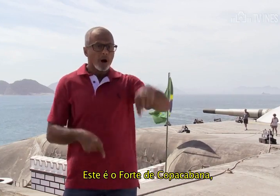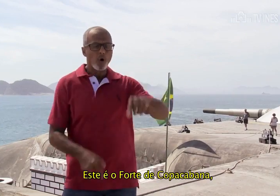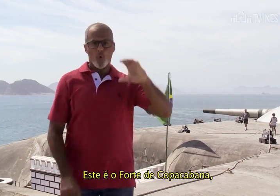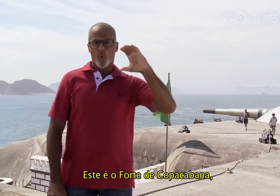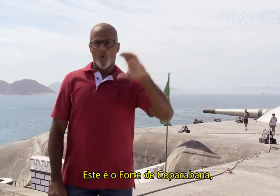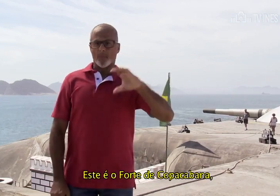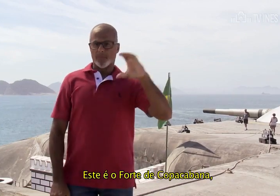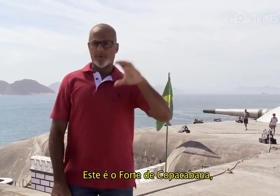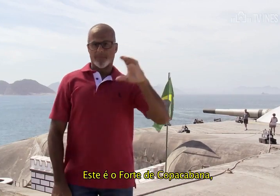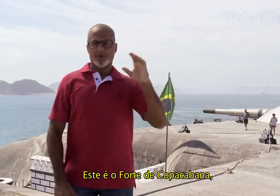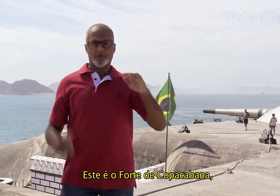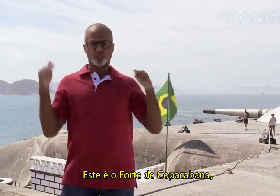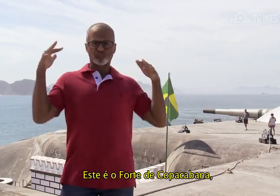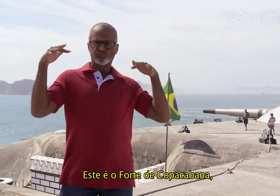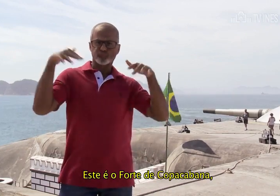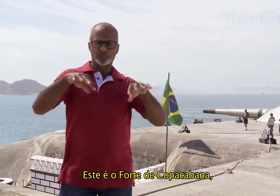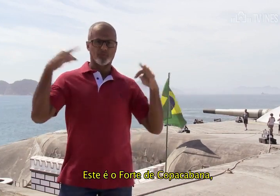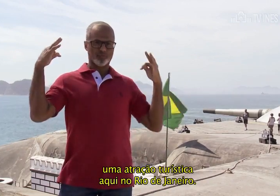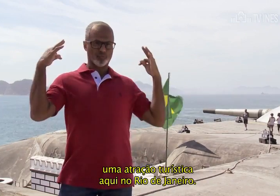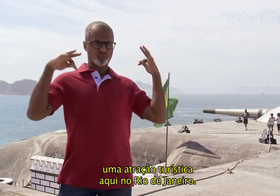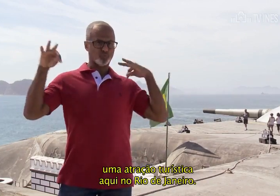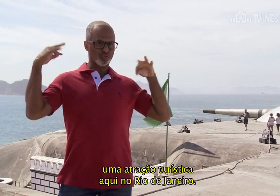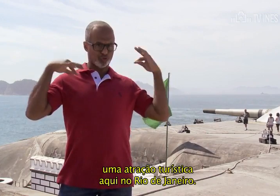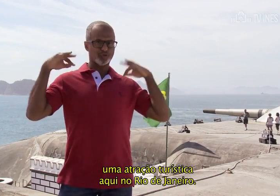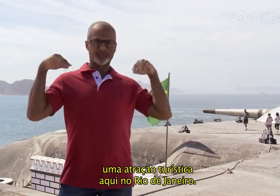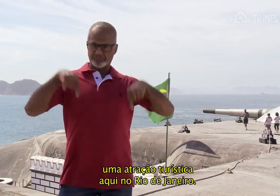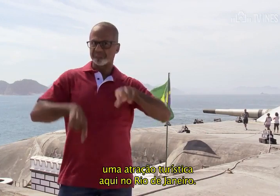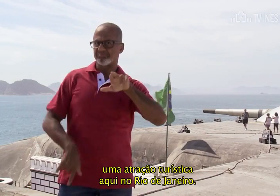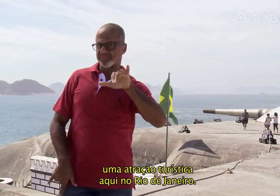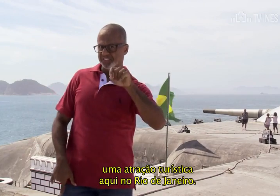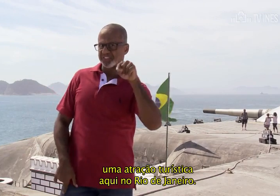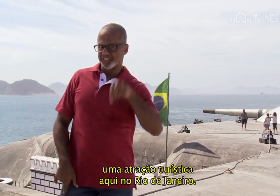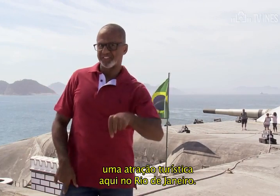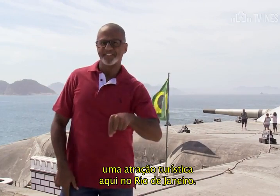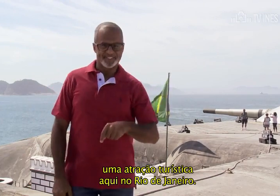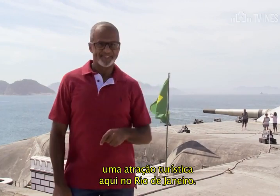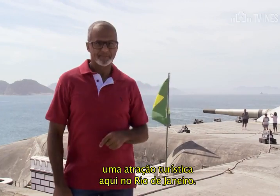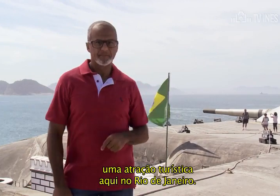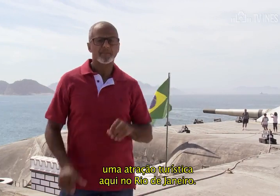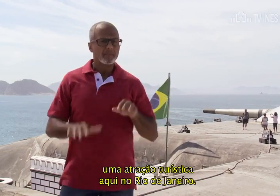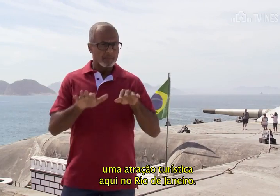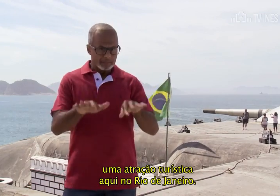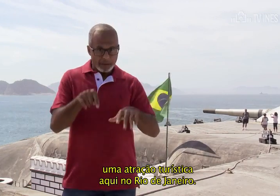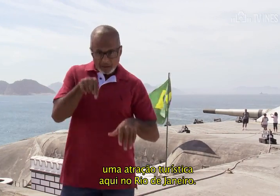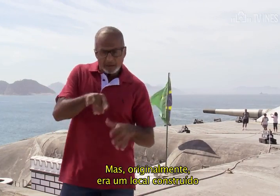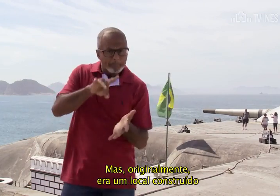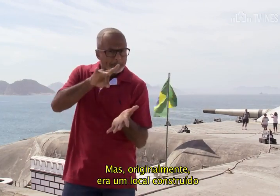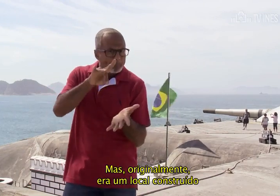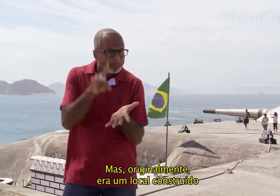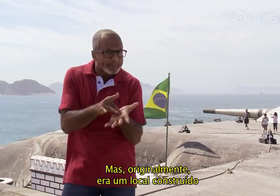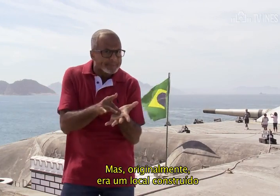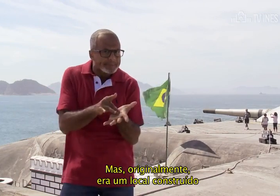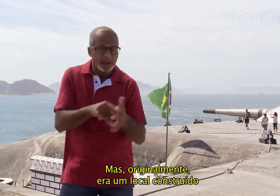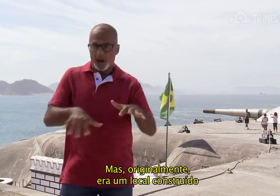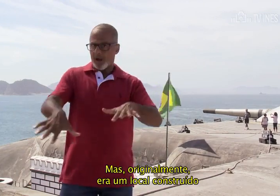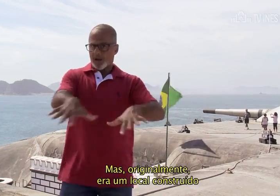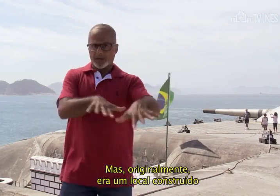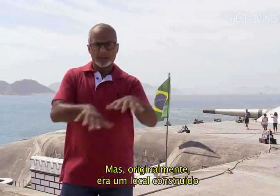Este é o Forte de Copacabana, uma atração turística aqui no Rio de Janeiro. Mas,